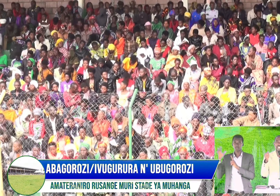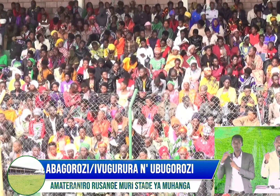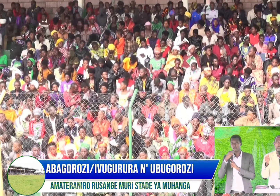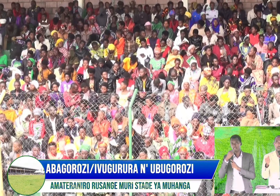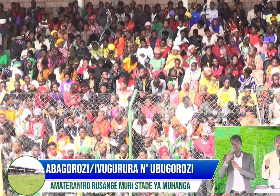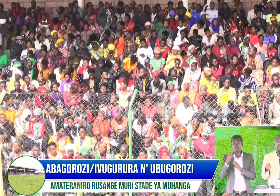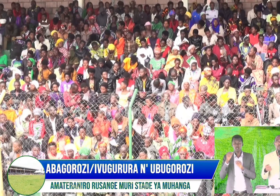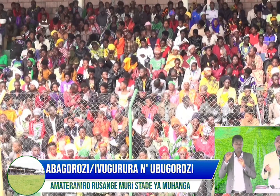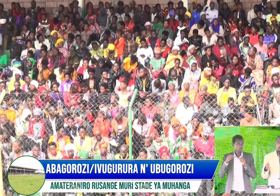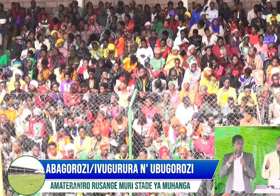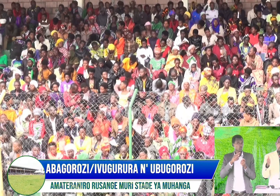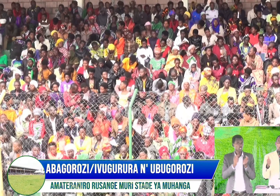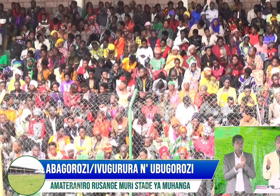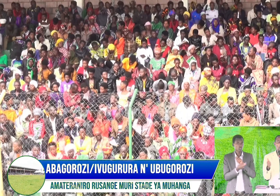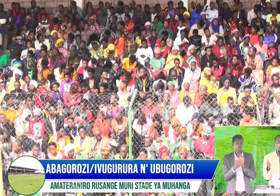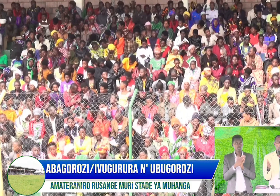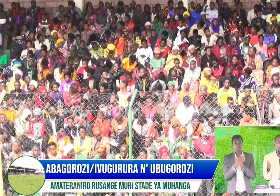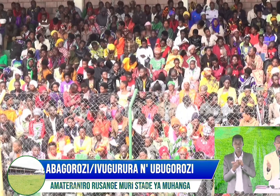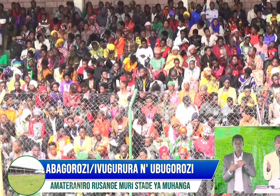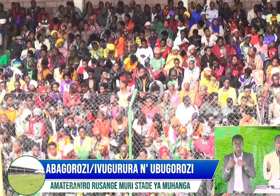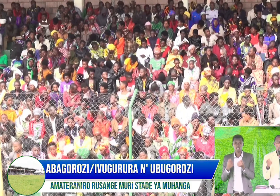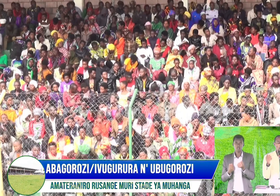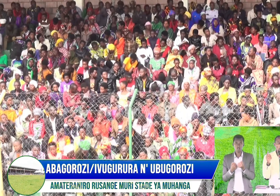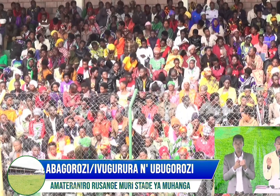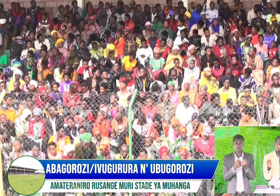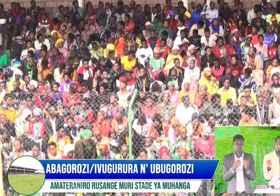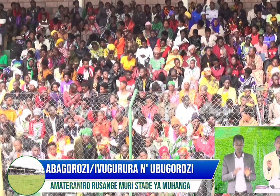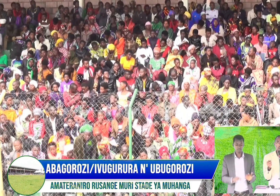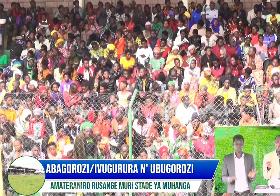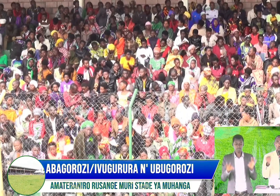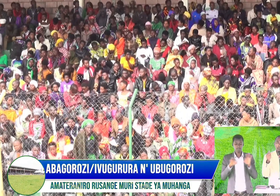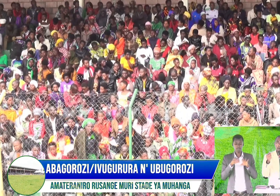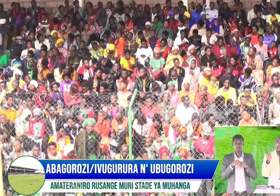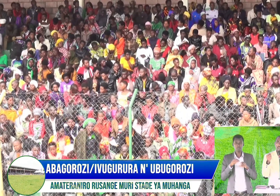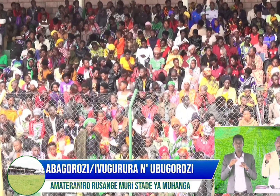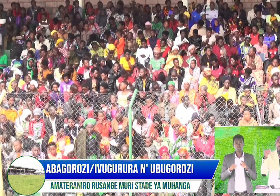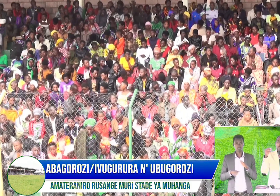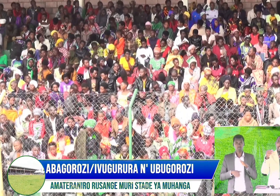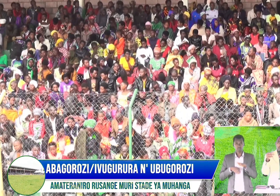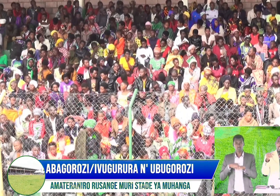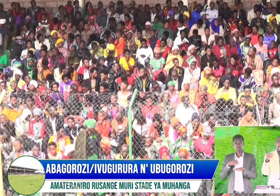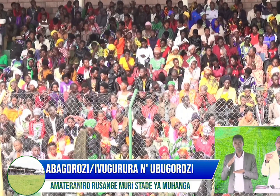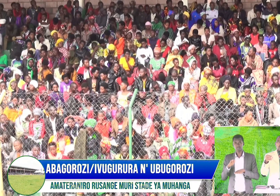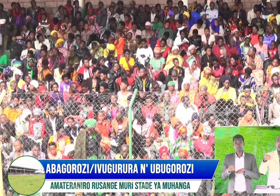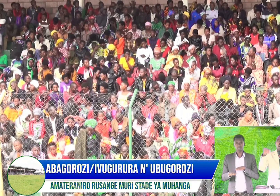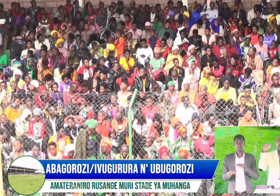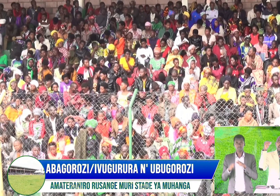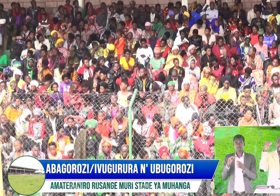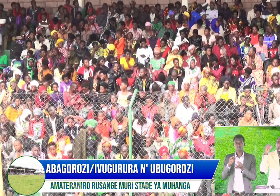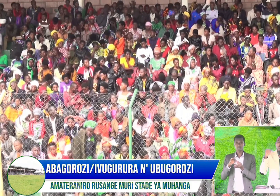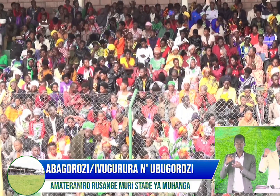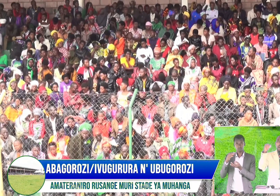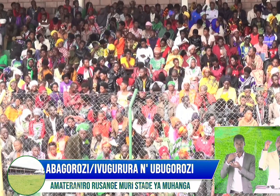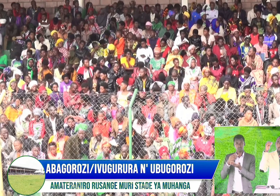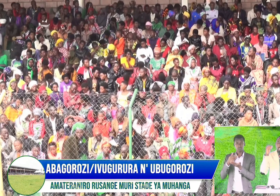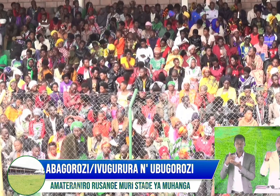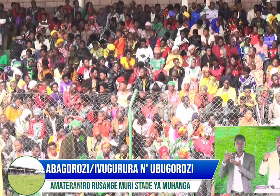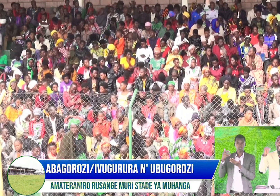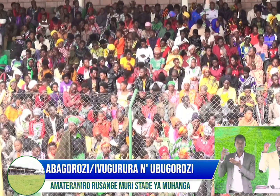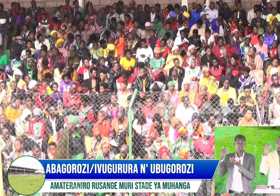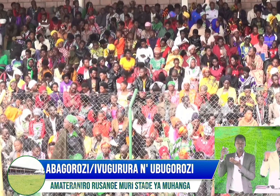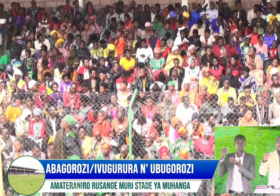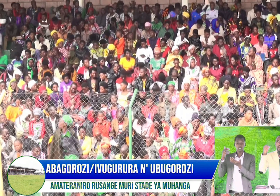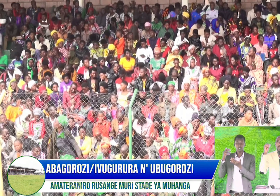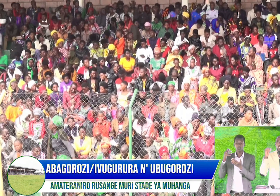inkomezi n'ingirakamaro mu rugendo rw'iby'umwuka. Noneho rero ngo abo bantu ntabwo bigarukiraho, ngo ahubwo nawe biba